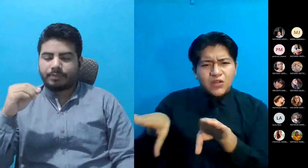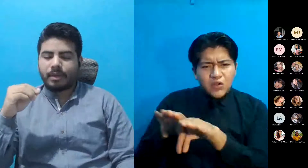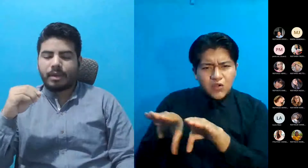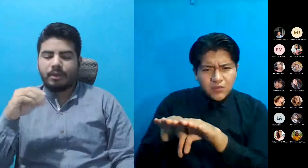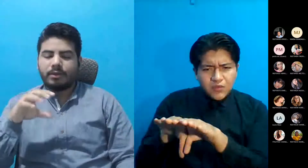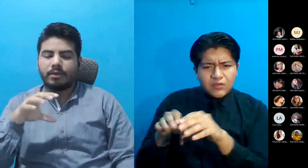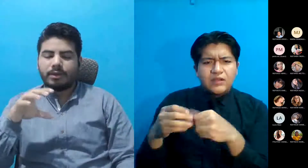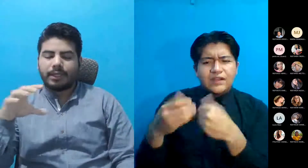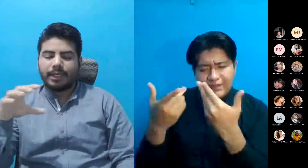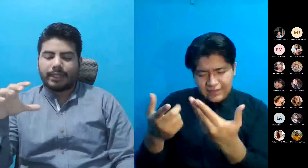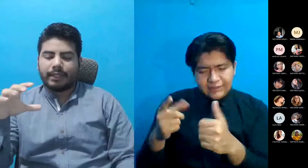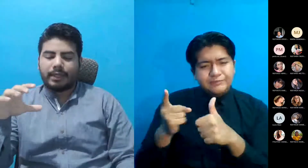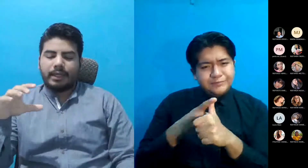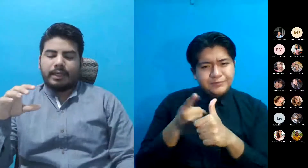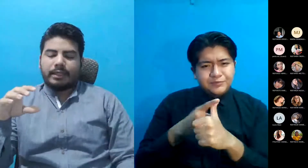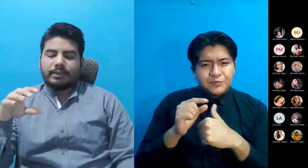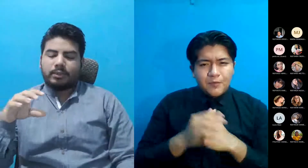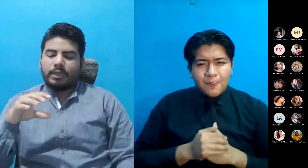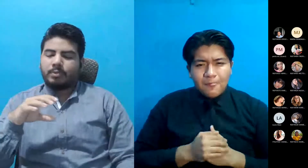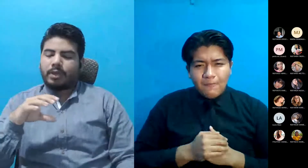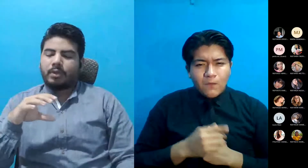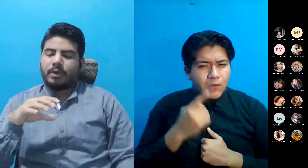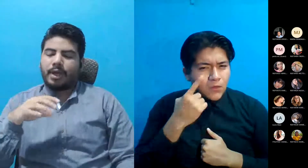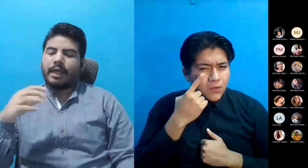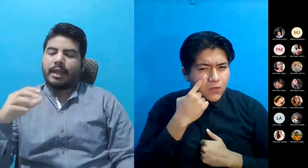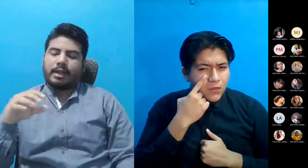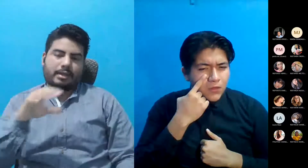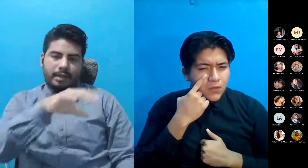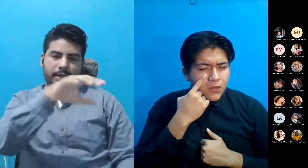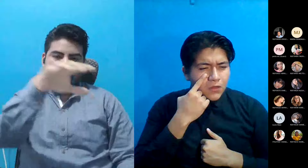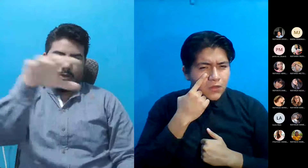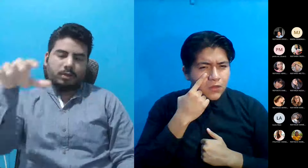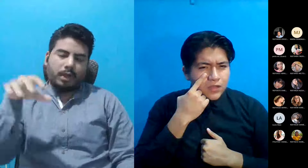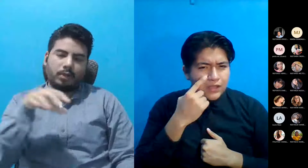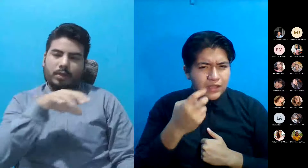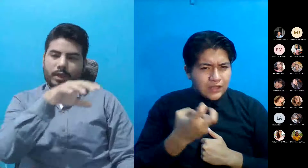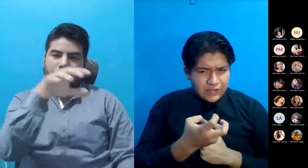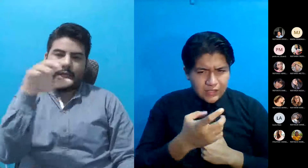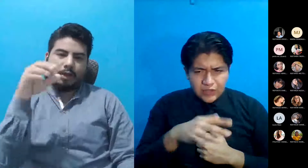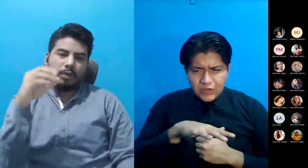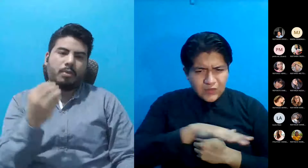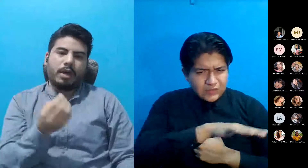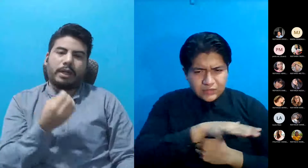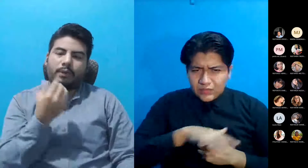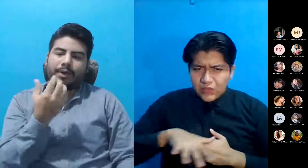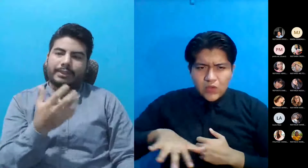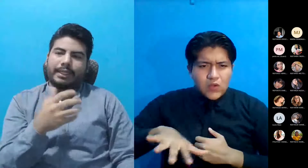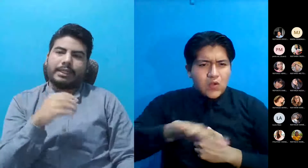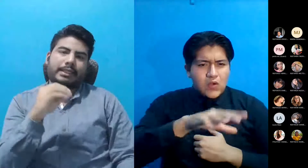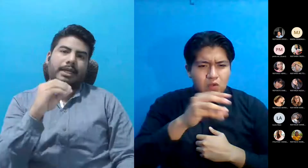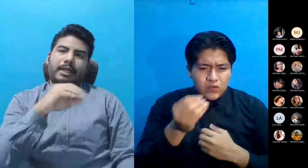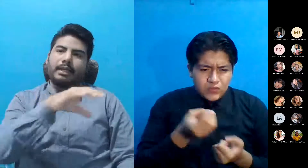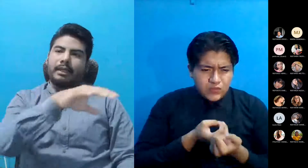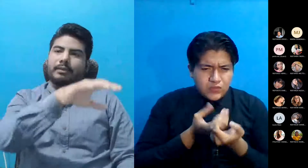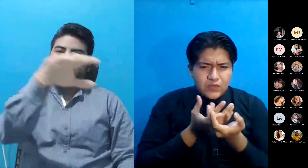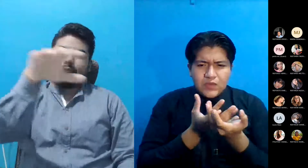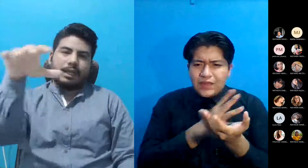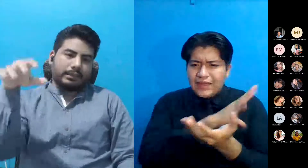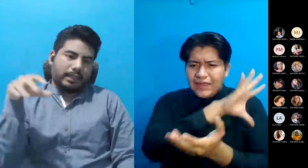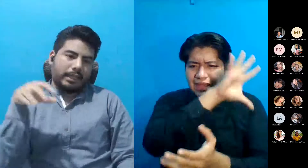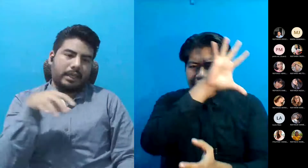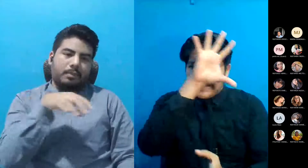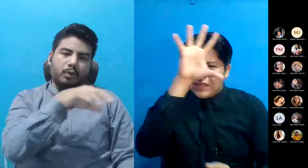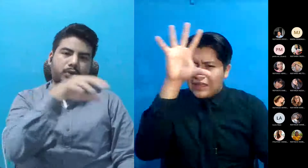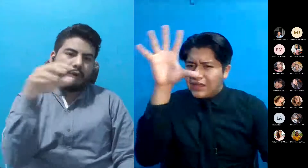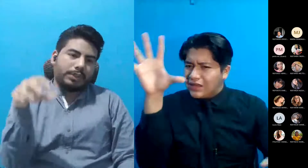francesa. Noten aquí que ese es un aspecto general situado en cómo la lengua de señas y a través